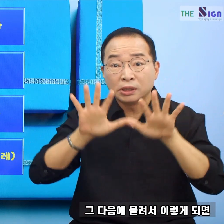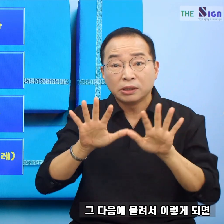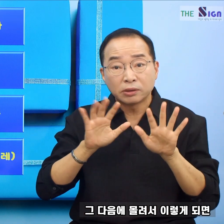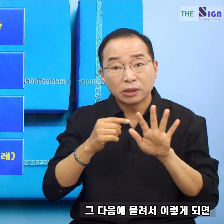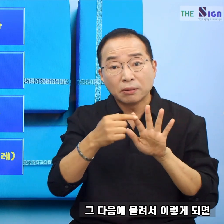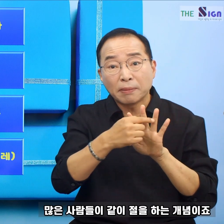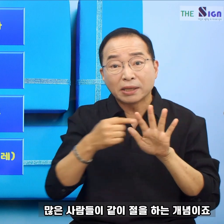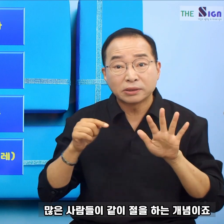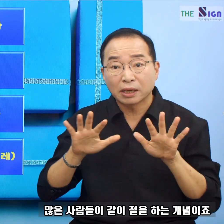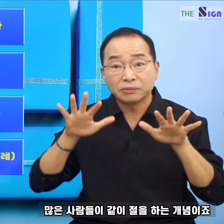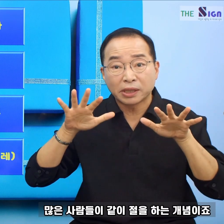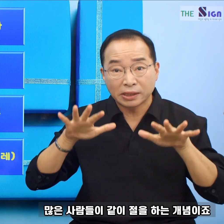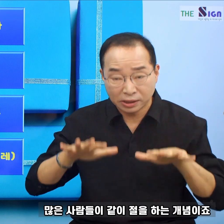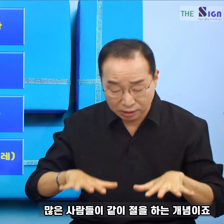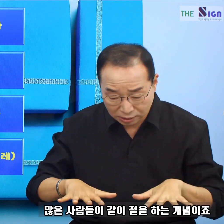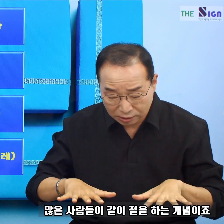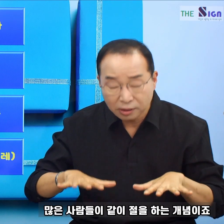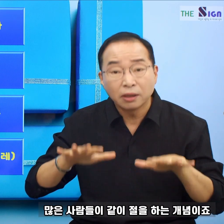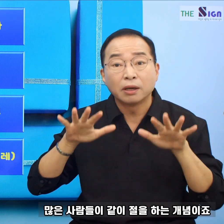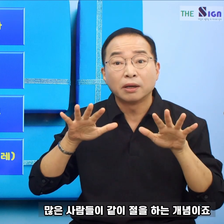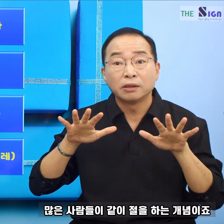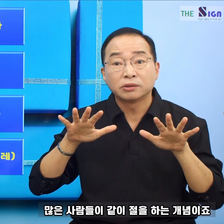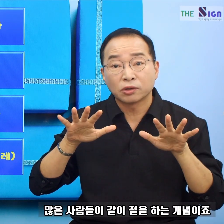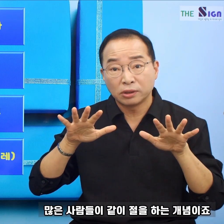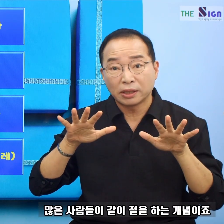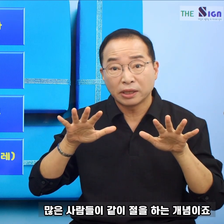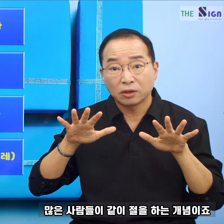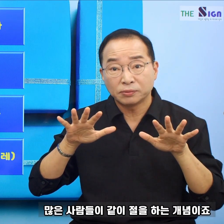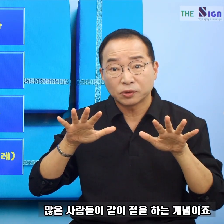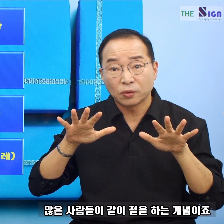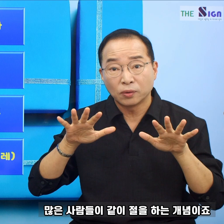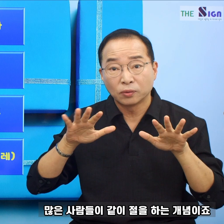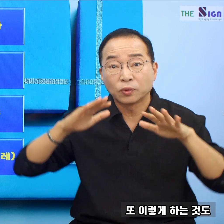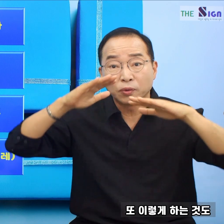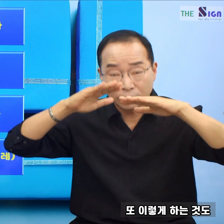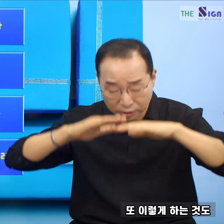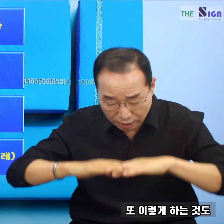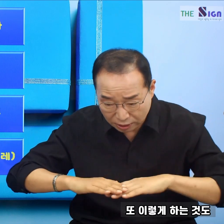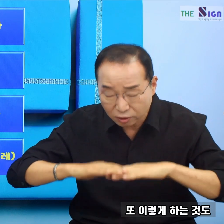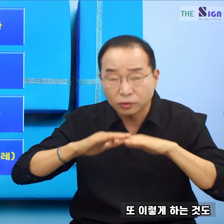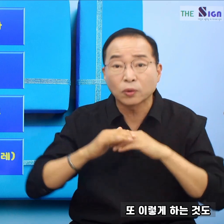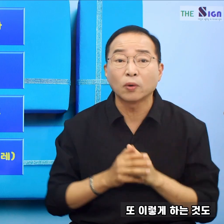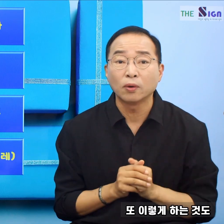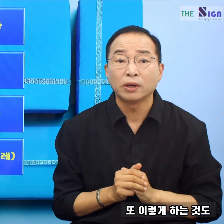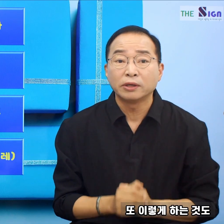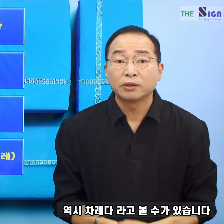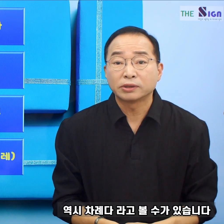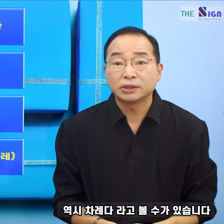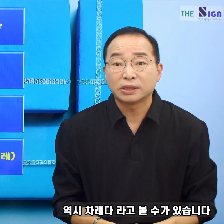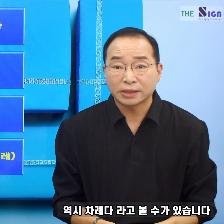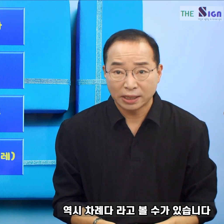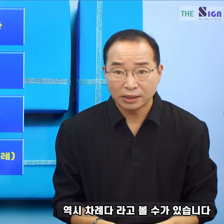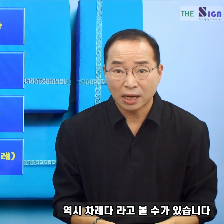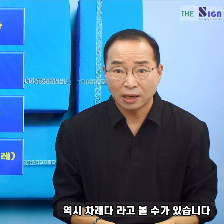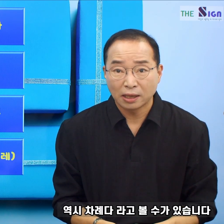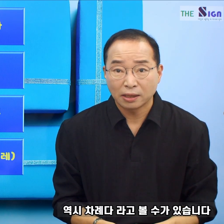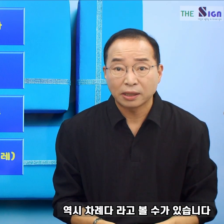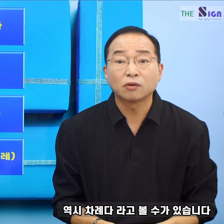이렇게 되면 많은 사람들이 같이 절을 하는 개념이죠. 또 이렇게 하는 것도 역시 이제 차례다라고 볼